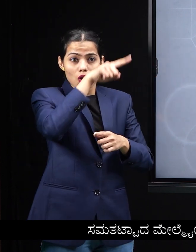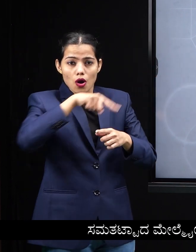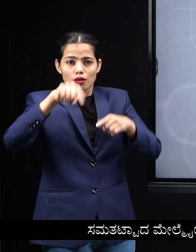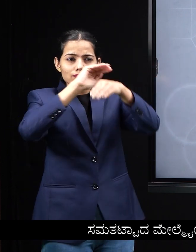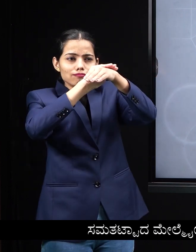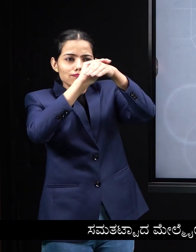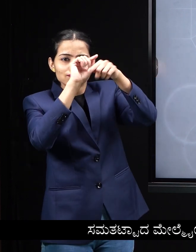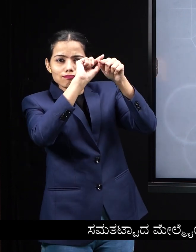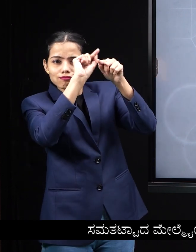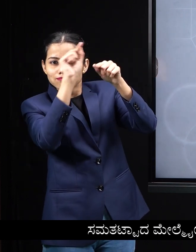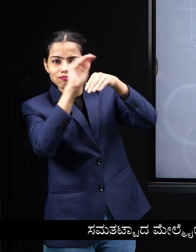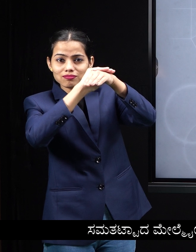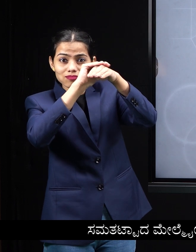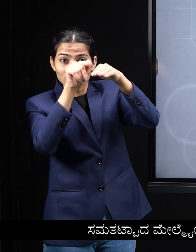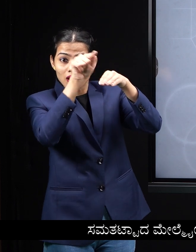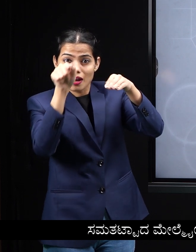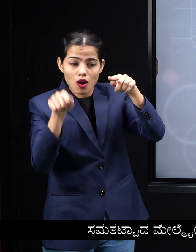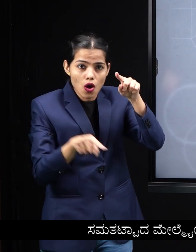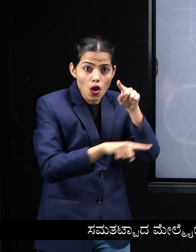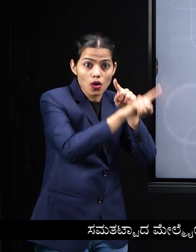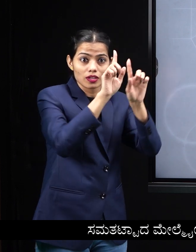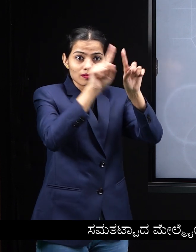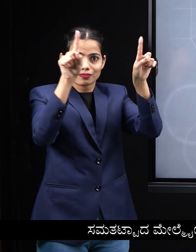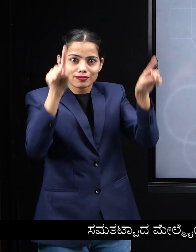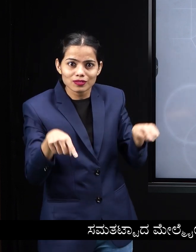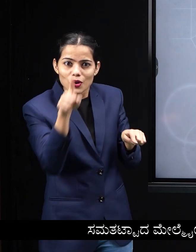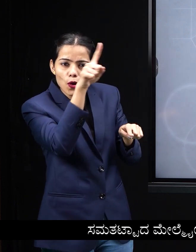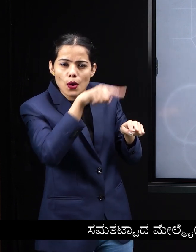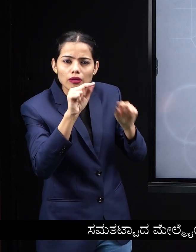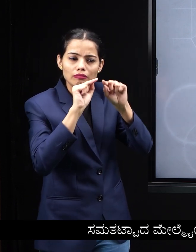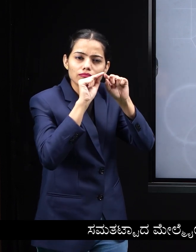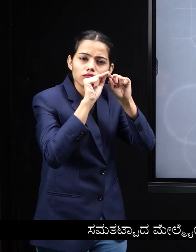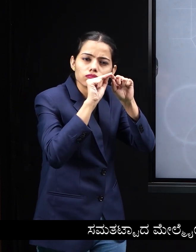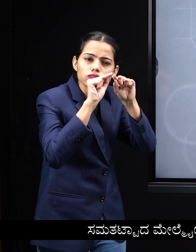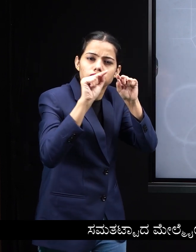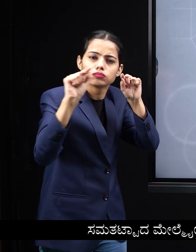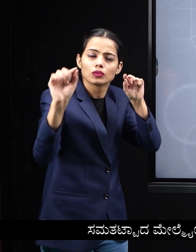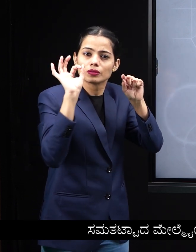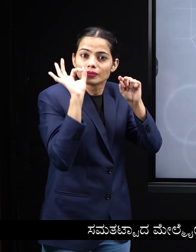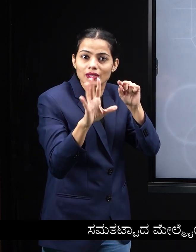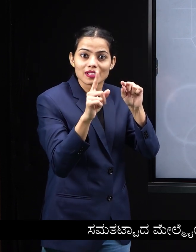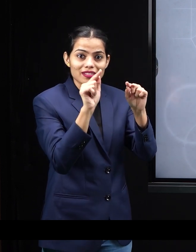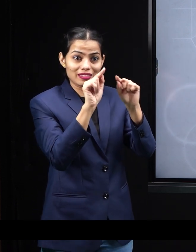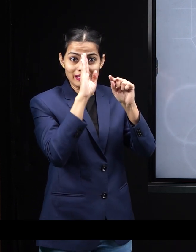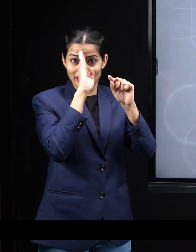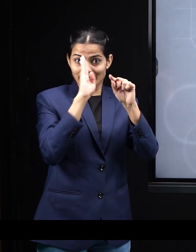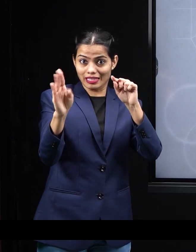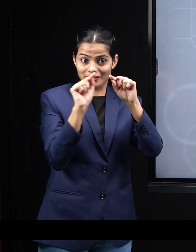ಸಮತಟ್ಟಾದ ಮೇಲ್ಮೈಯಲ್ಲಿ ವೃತ್ತದ ಒಳಭಾಗವು ಕೇಂದ್ರದಿಂದ ದೂರವು ತ್ರಿಜ್ಯಕ್ಕಿಂತ ಕಡಿಮೆ ಇರುವ